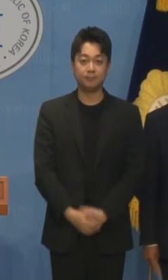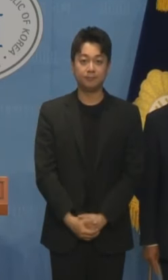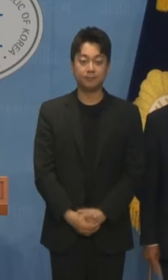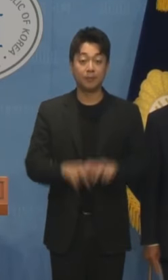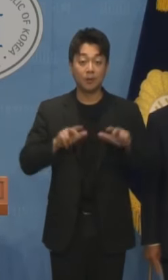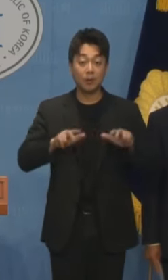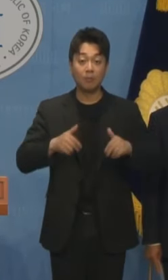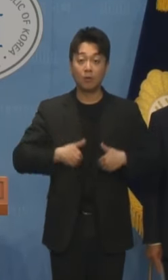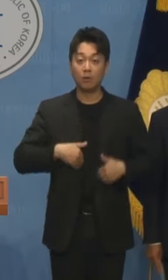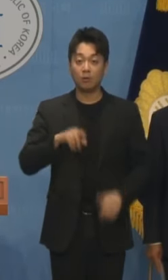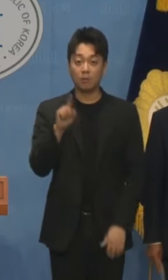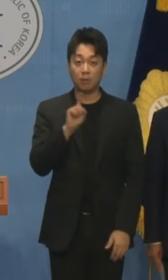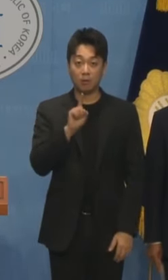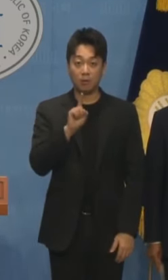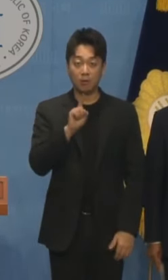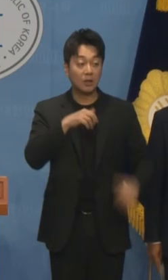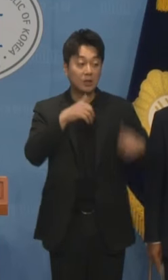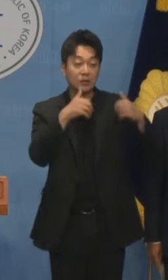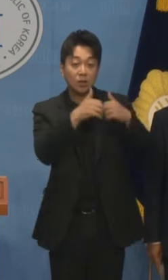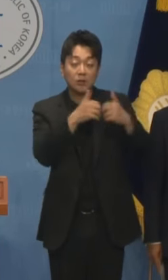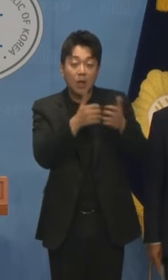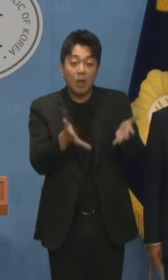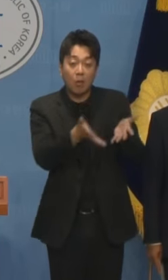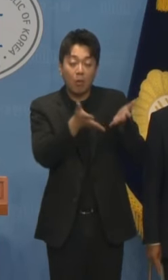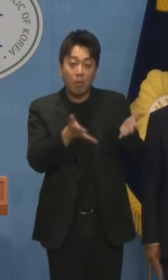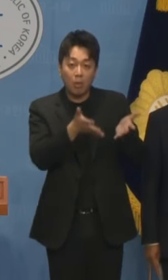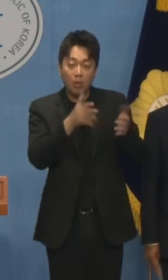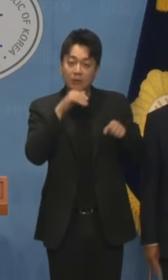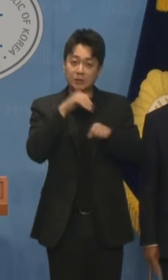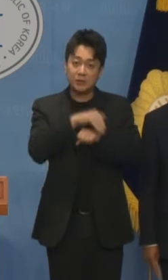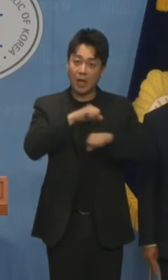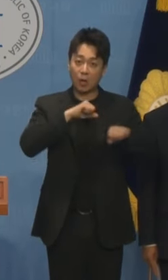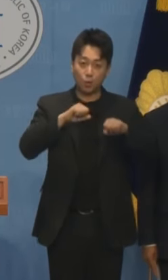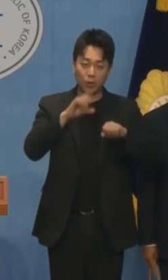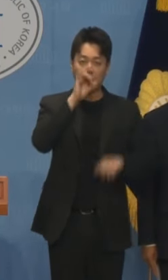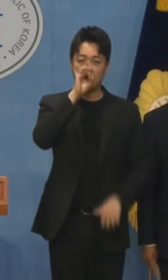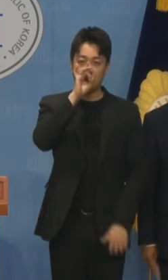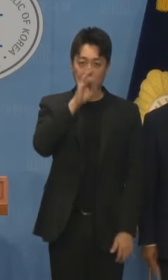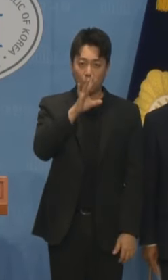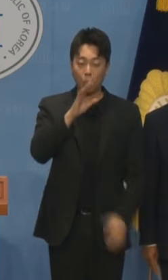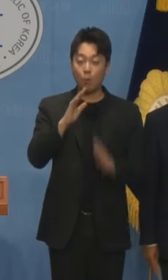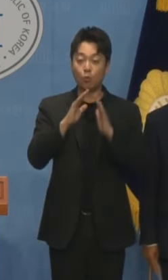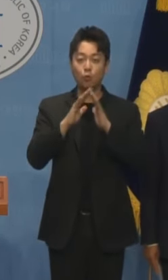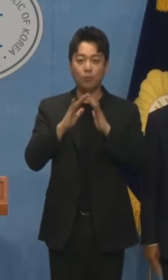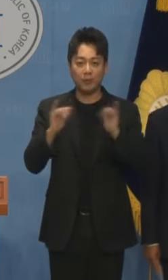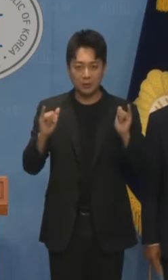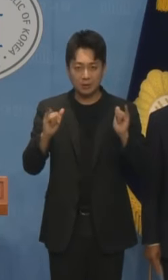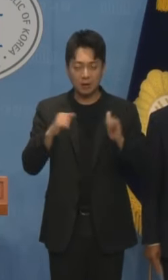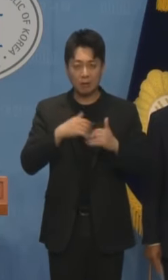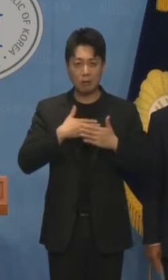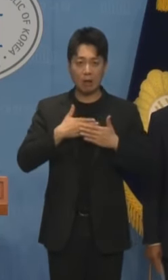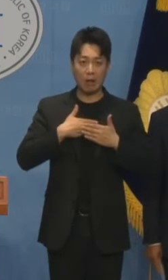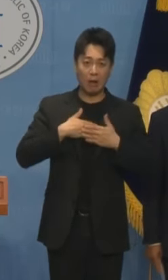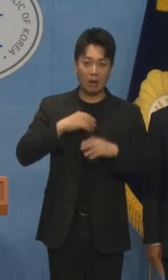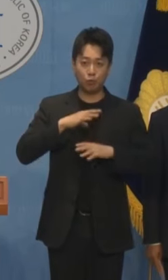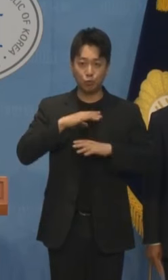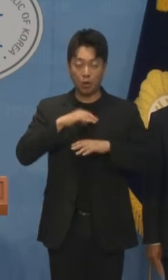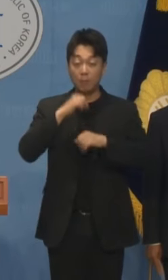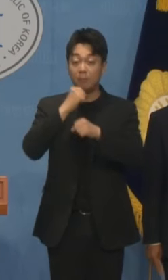것은 전쟁을 부추기는 대북 성기가 아니라 국민을 전쟁 위협으로 내몰고 있는 윤석열